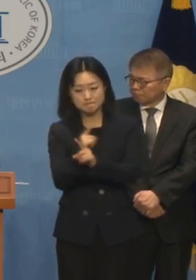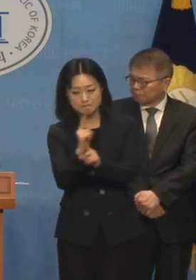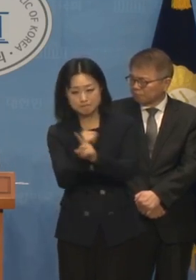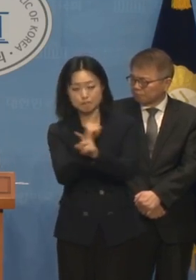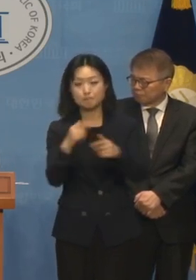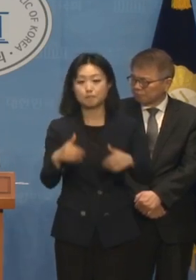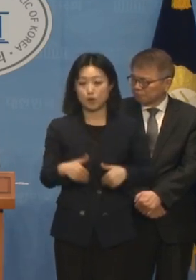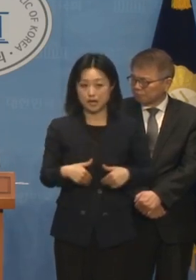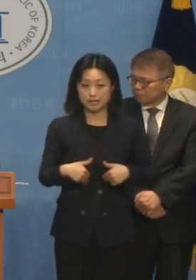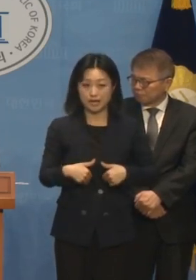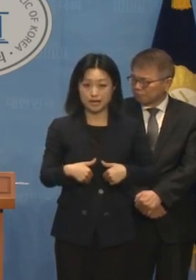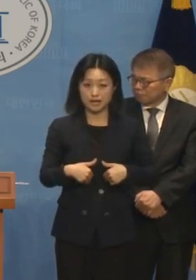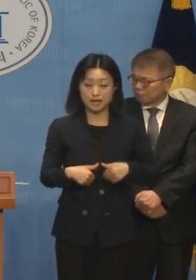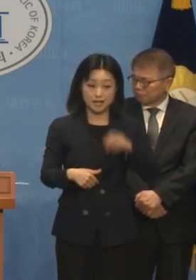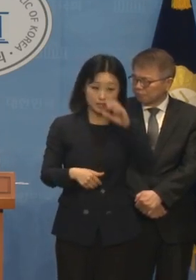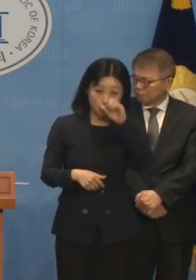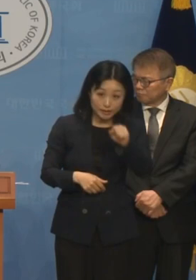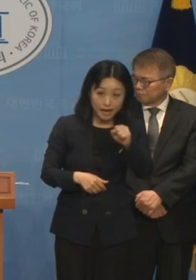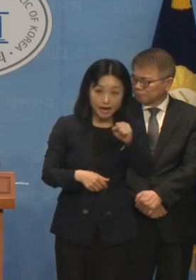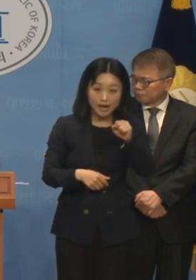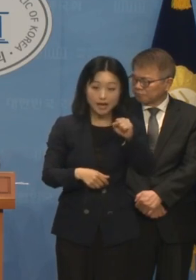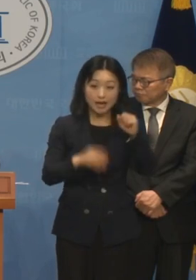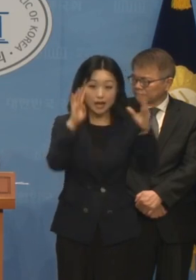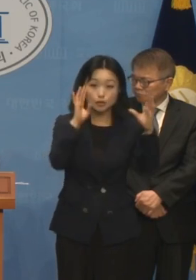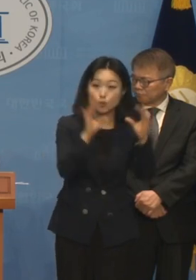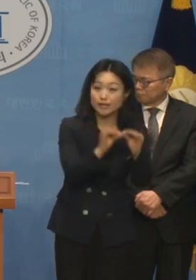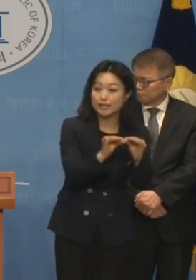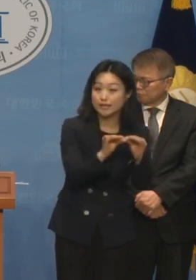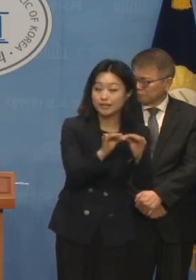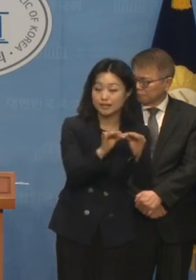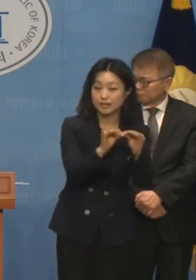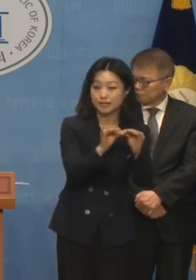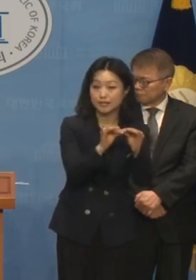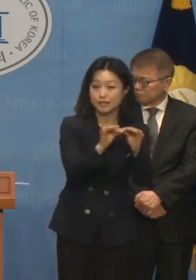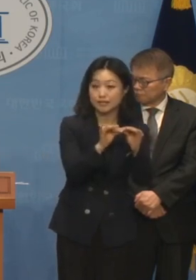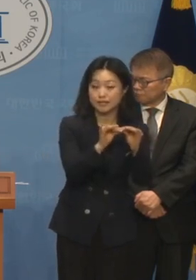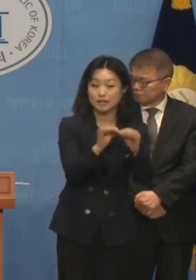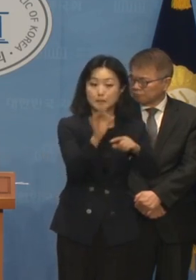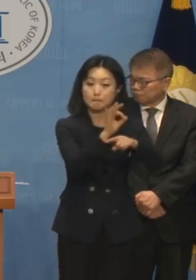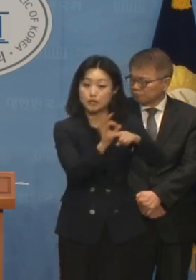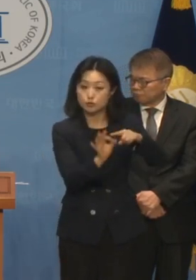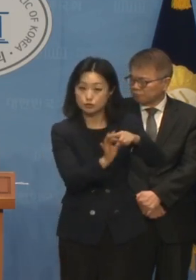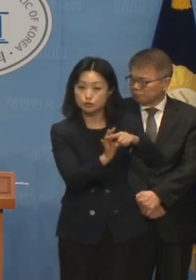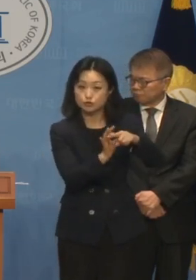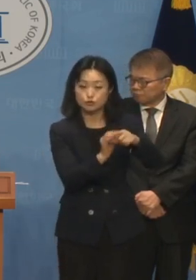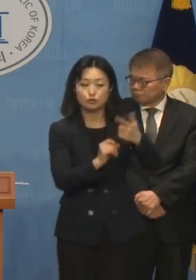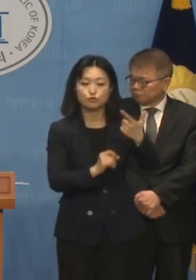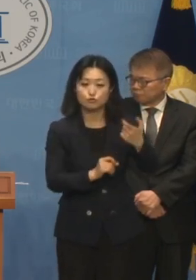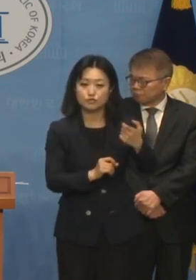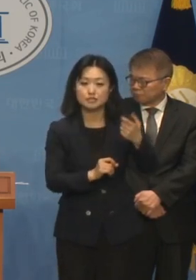것이 좋다는 안에 대해서 동의하는 비율이